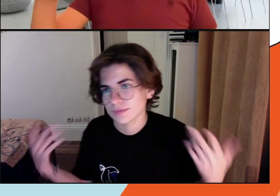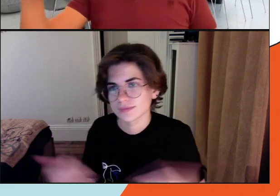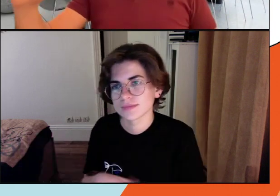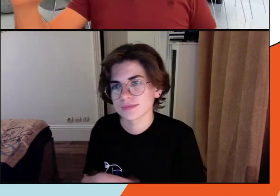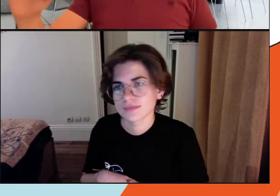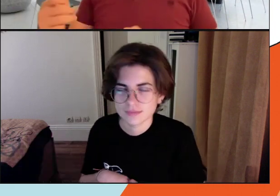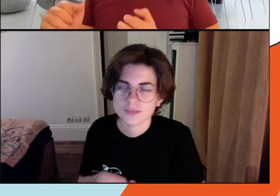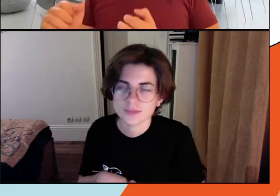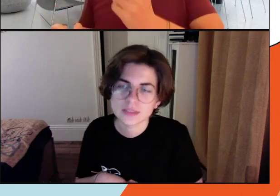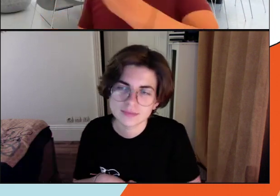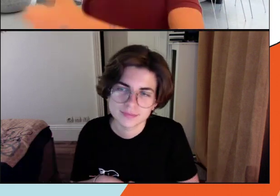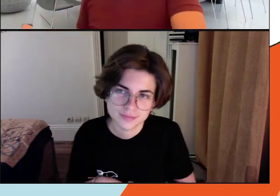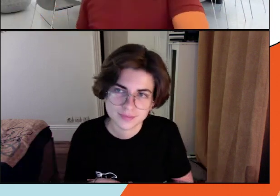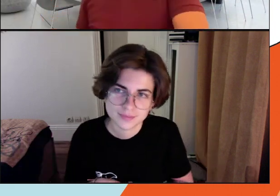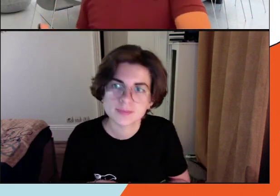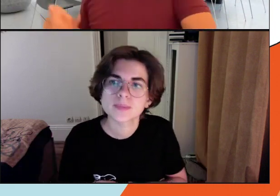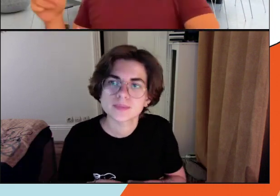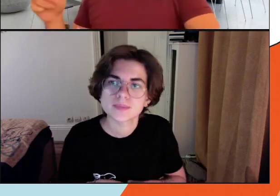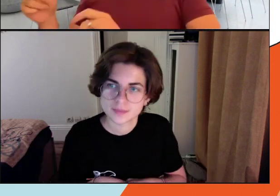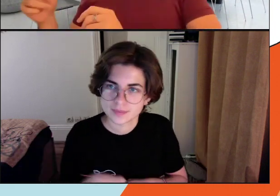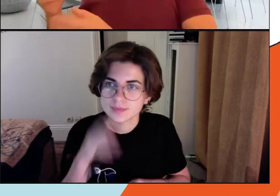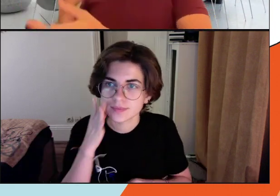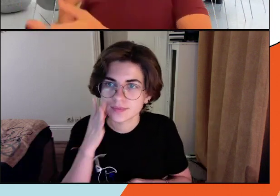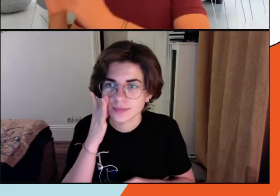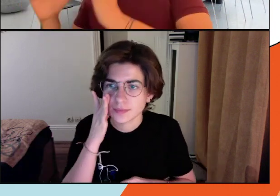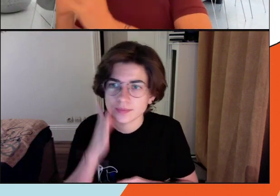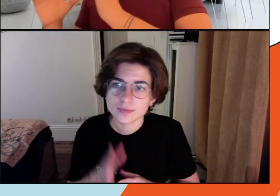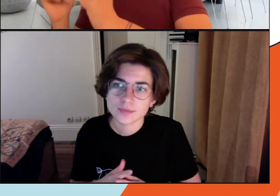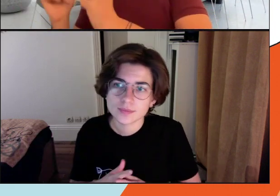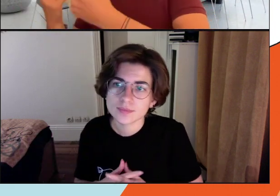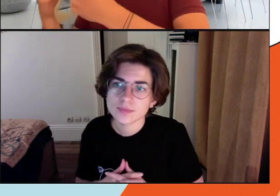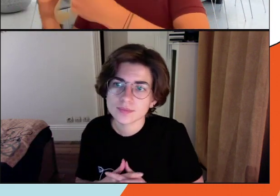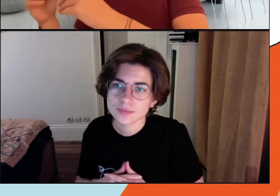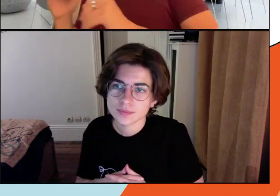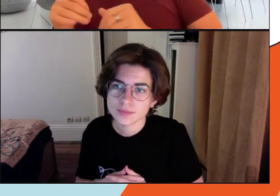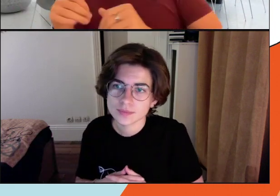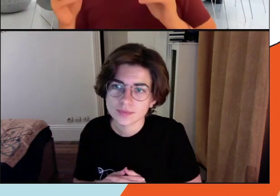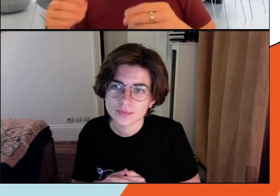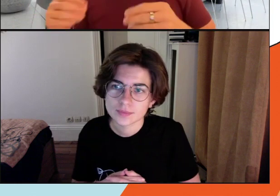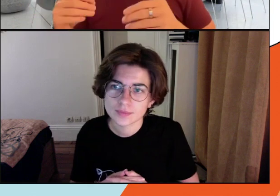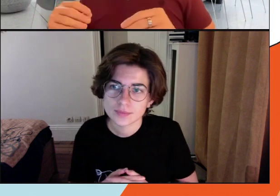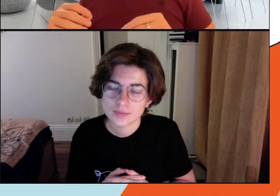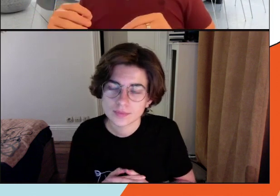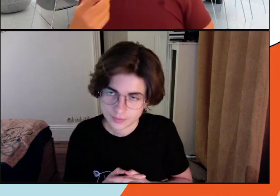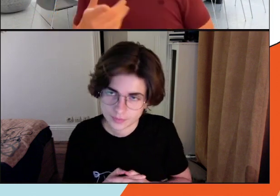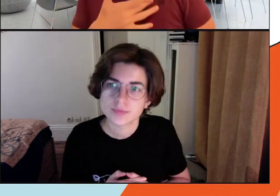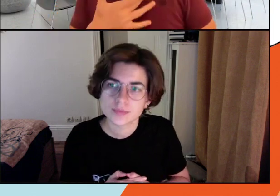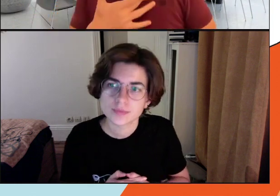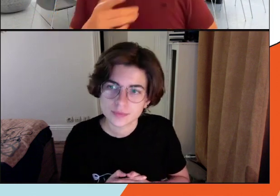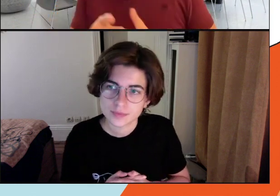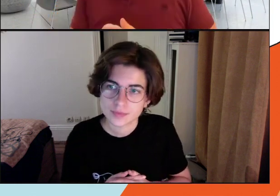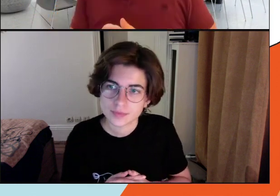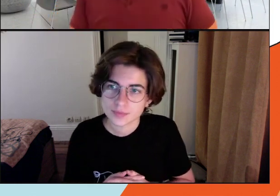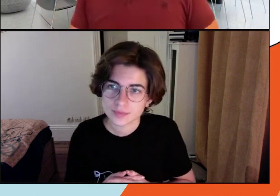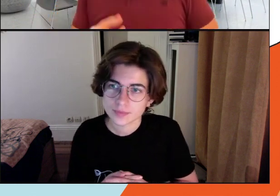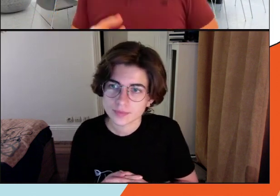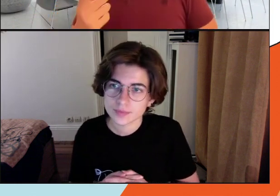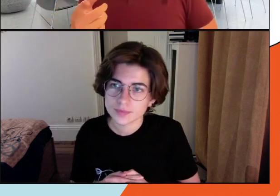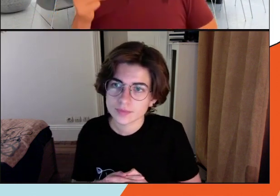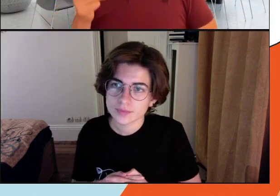code, tu peux scanner, tu communiques avec un vendeur dans un magasin. Ça, c'est intéressant aussi.